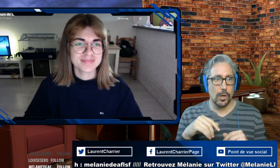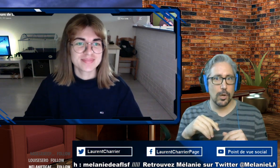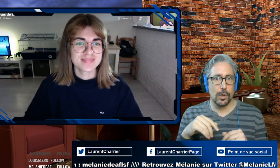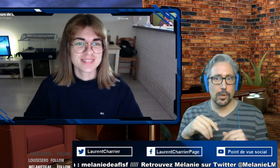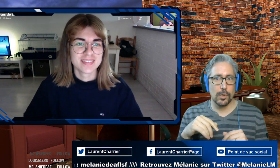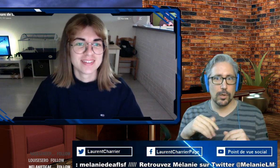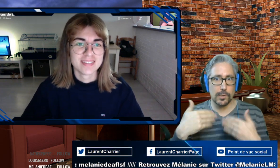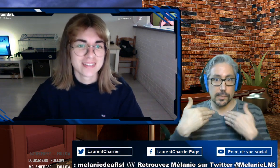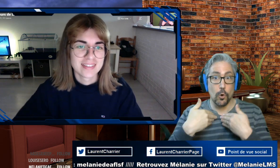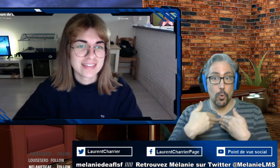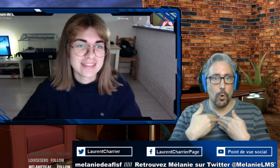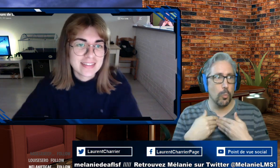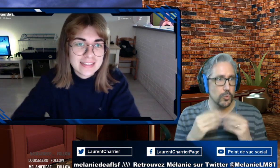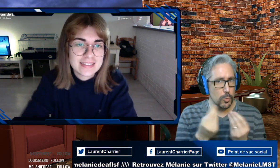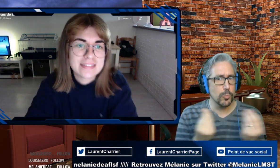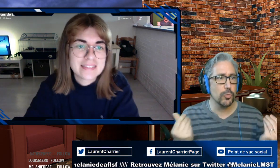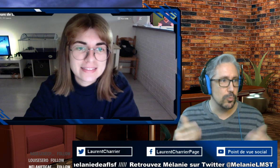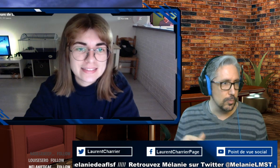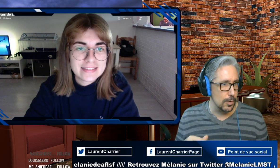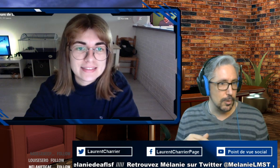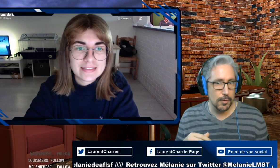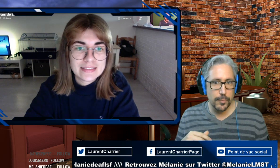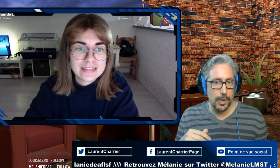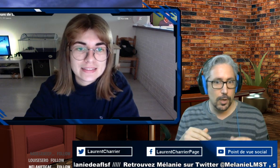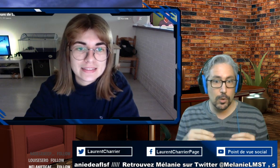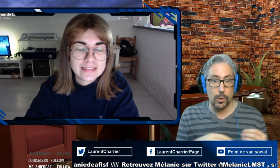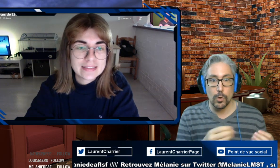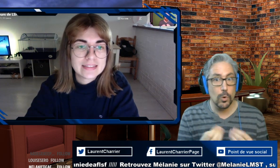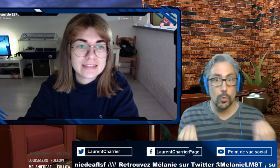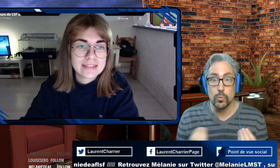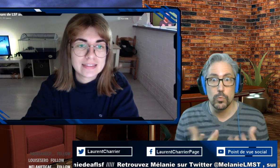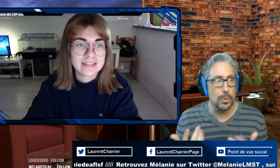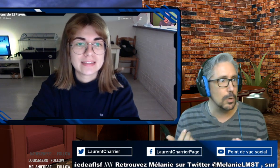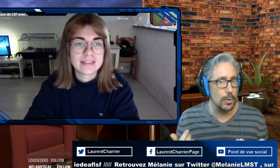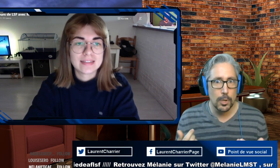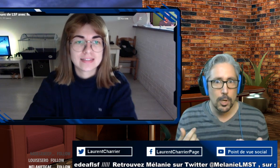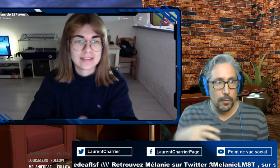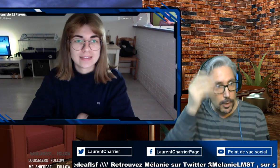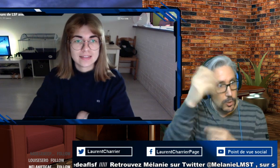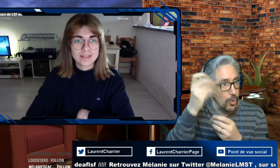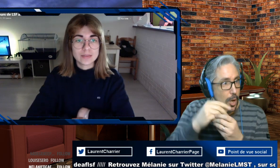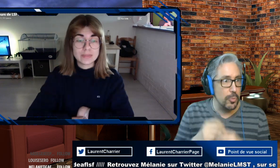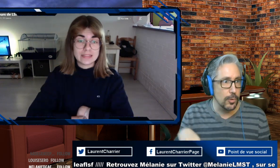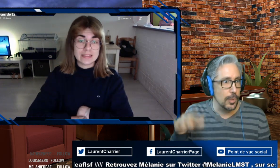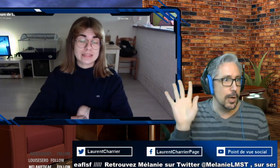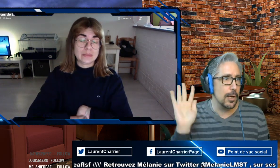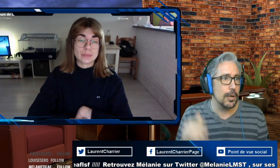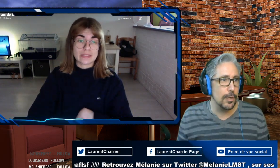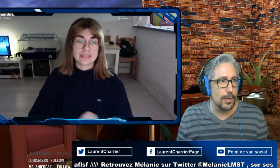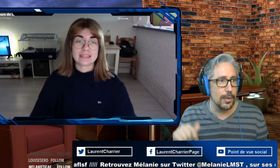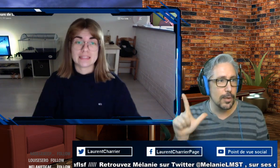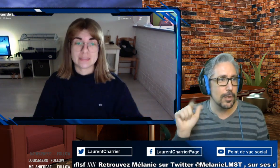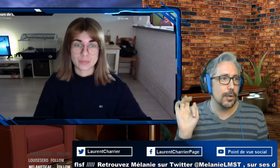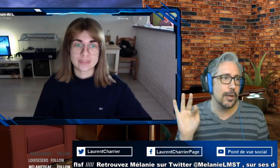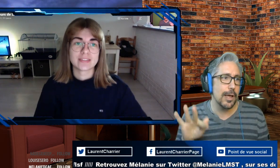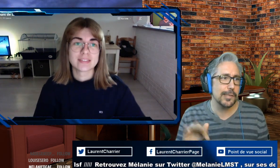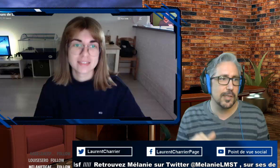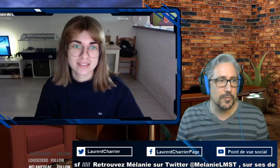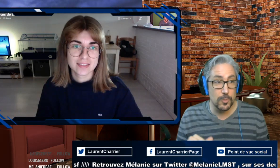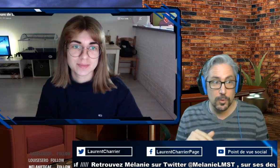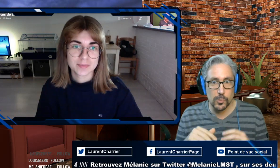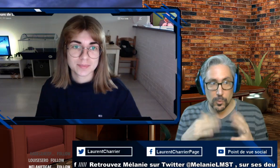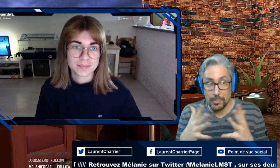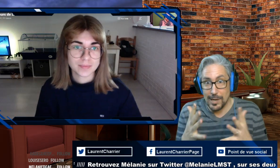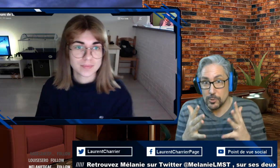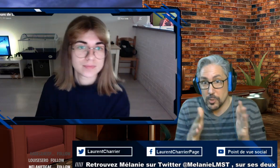c'est. On me demande beaucoup, voilà, où voilà, je peux apprendre la